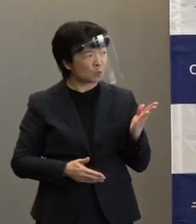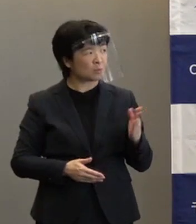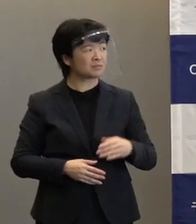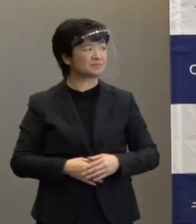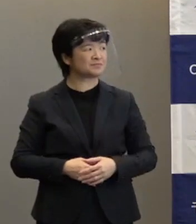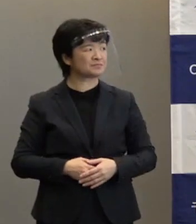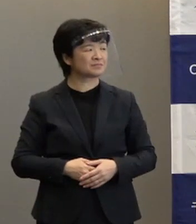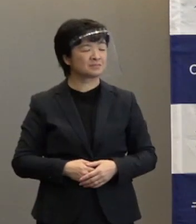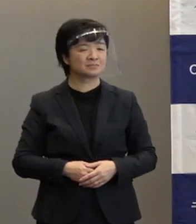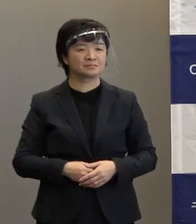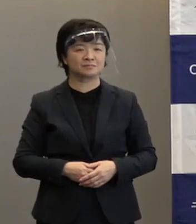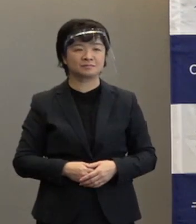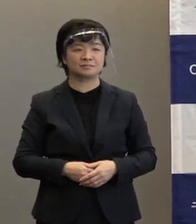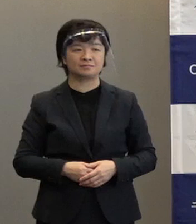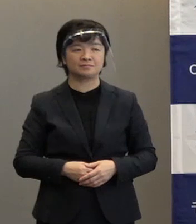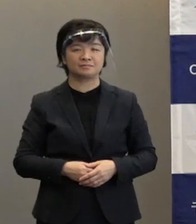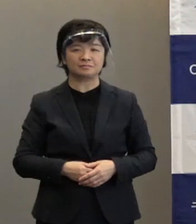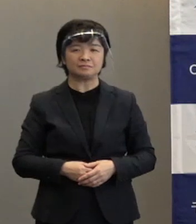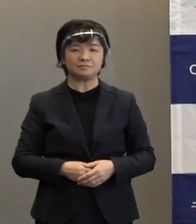か考えてることがあると